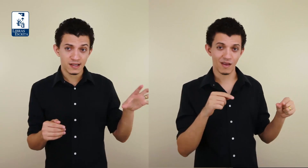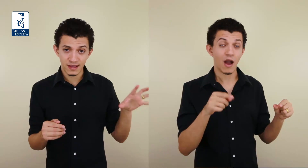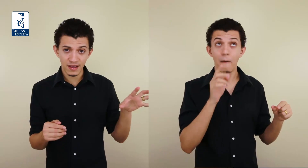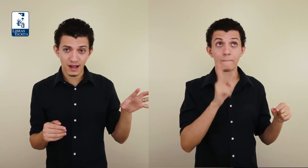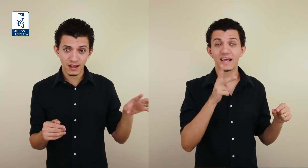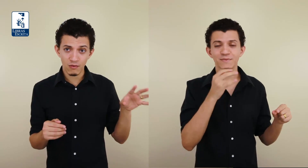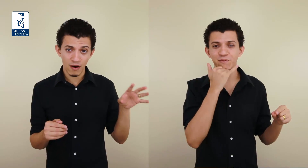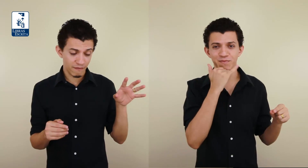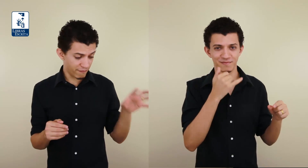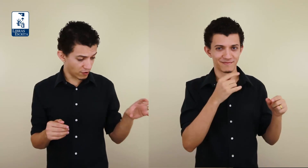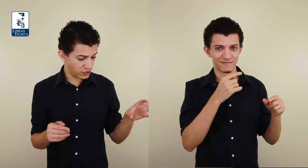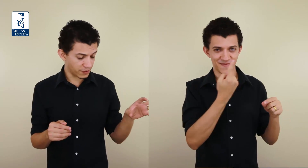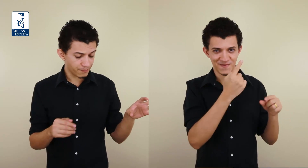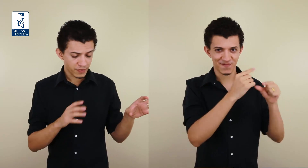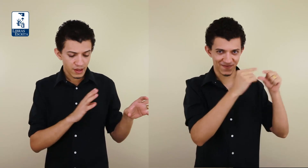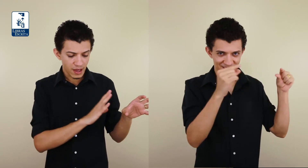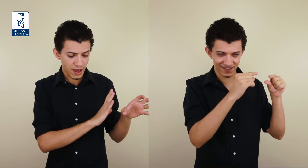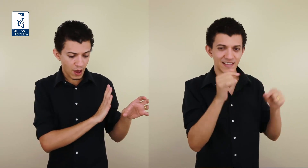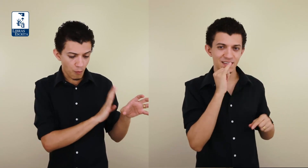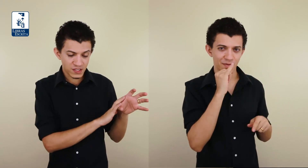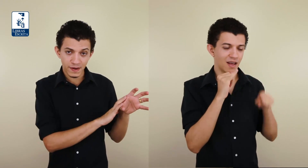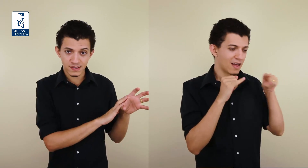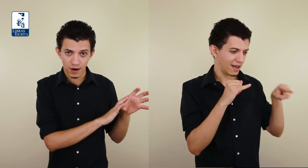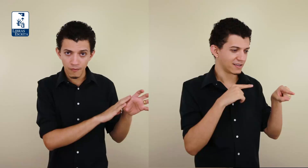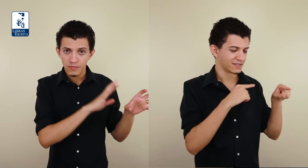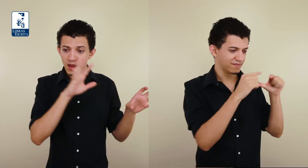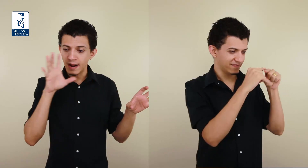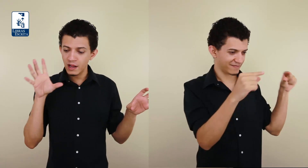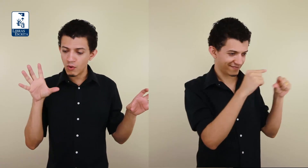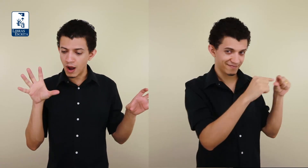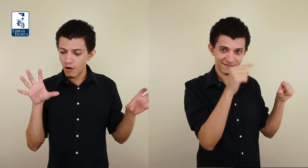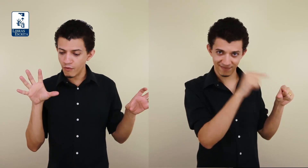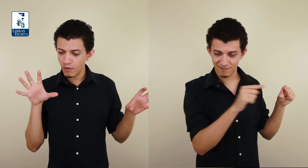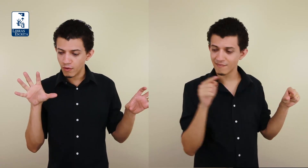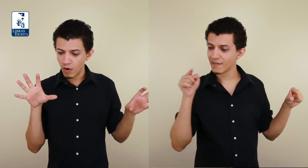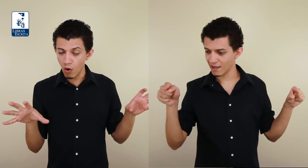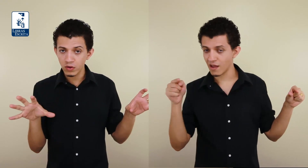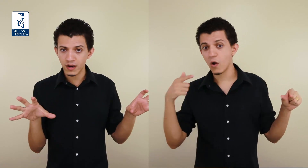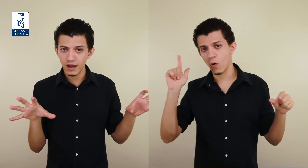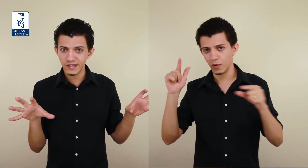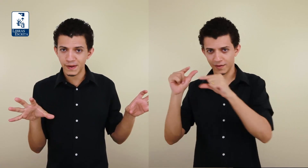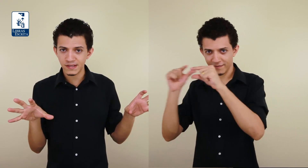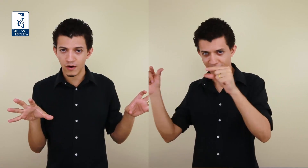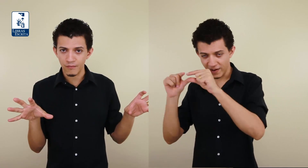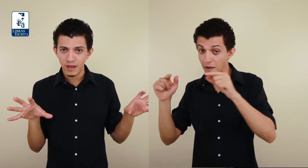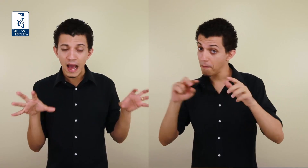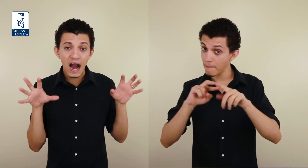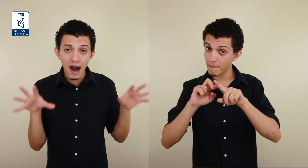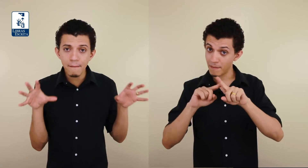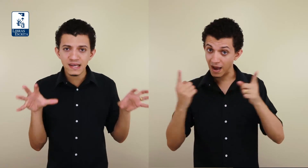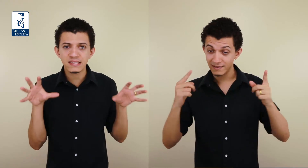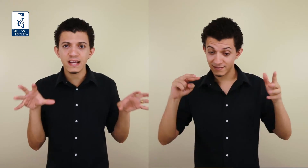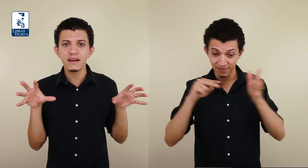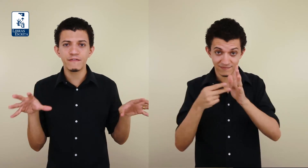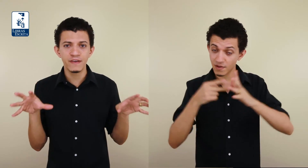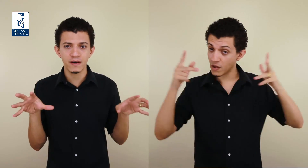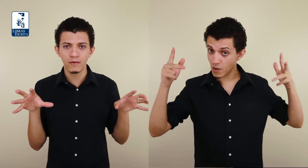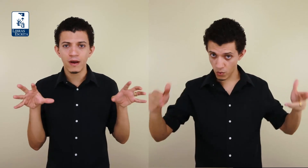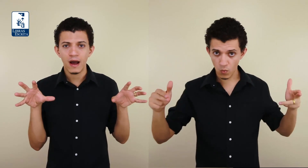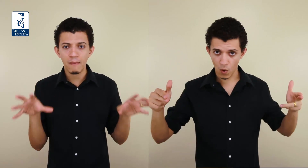tem na língua-fonte uma expressão, na língua-alvo, outra expressão. Ambas significam a